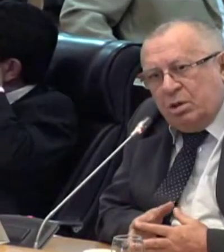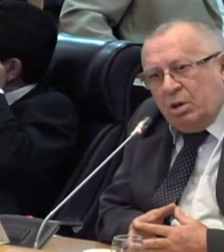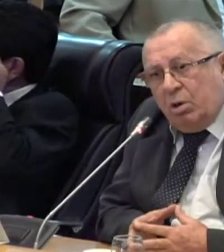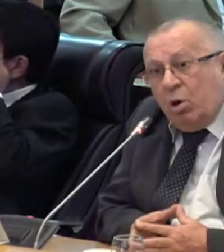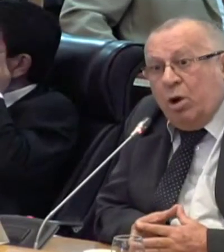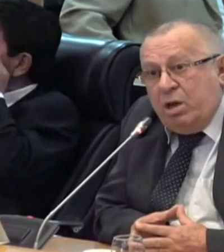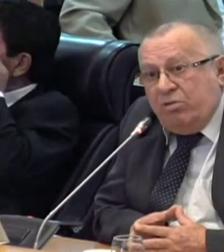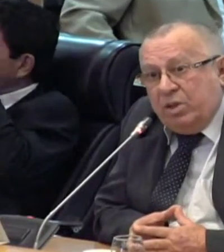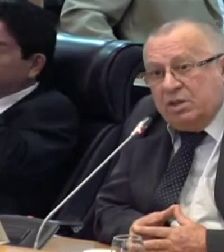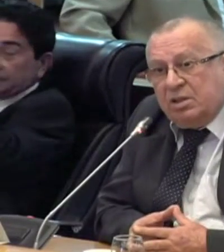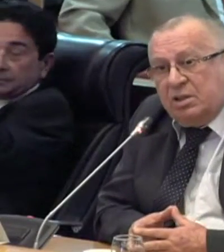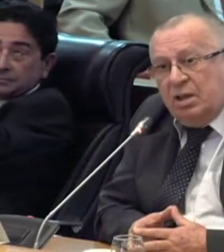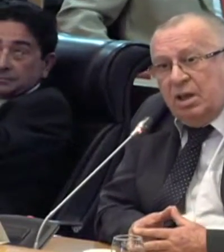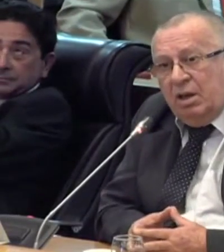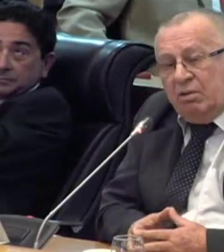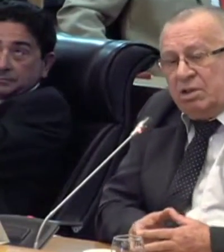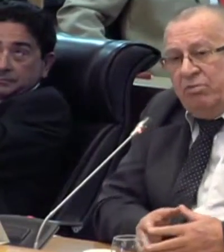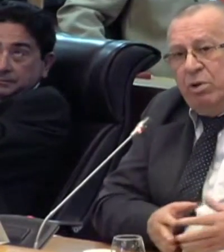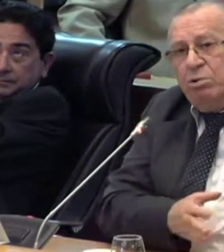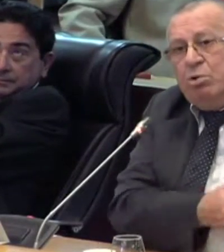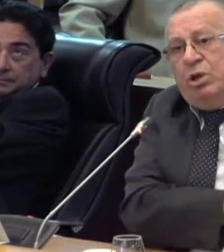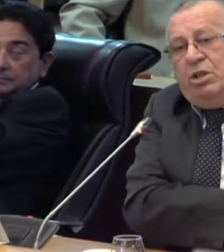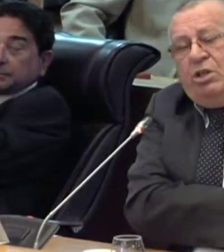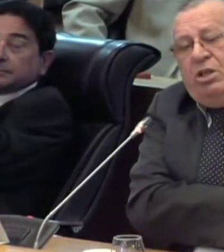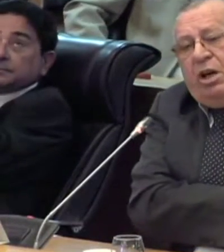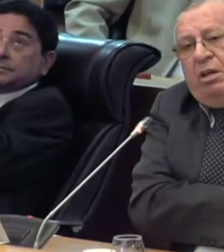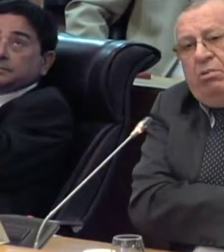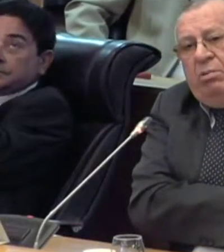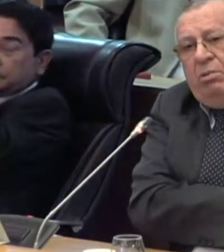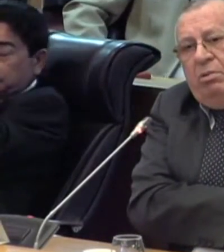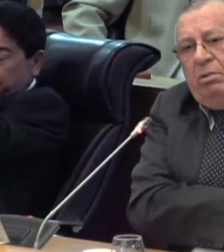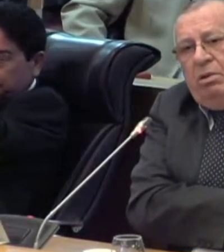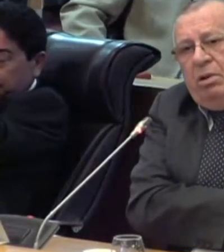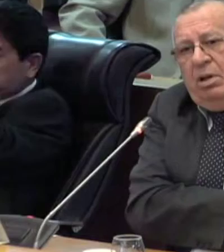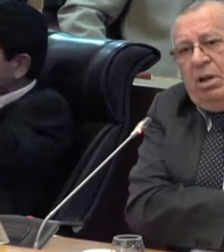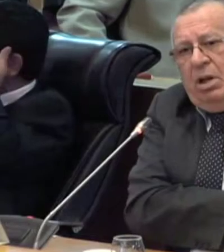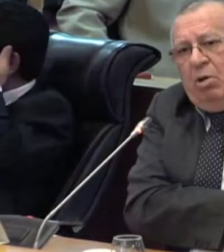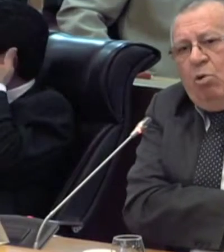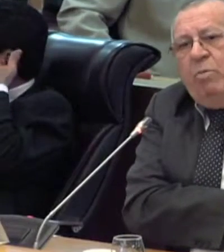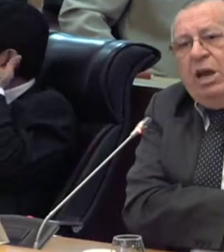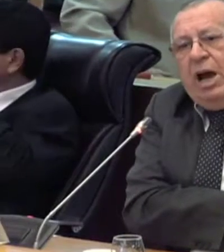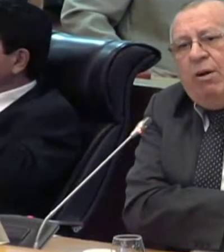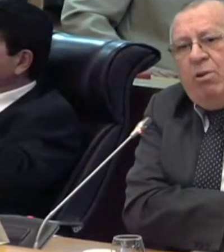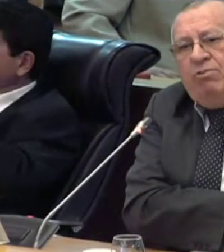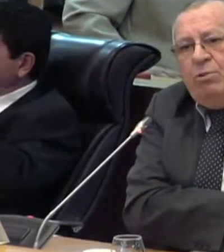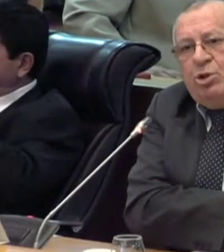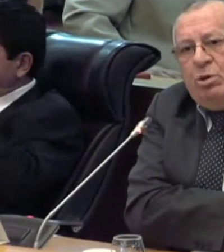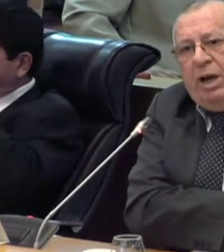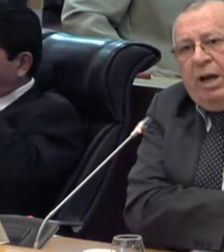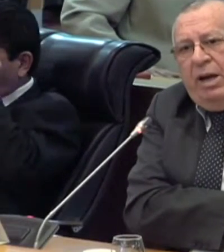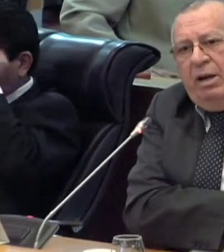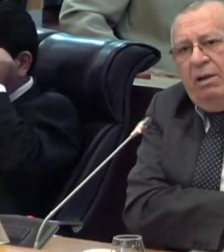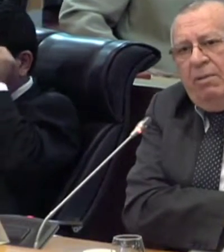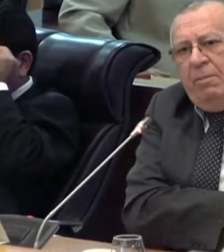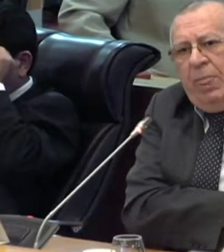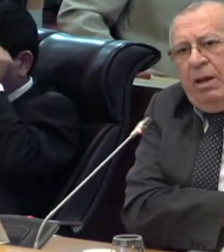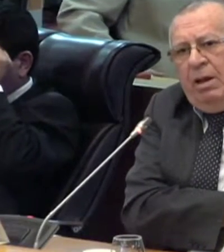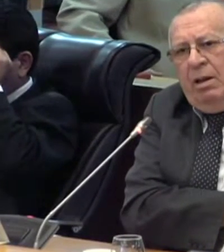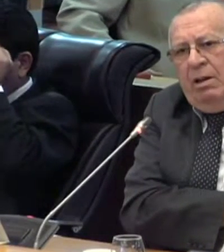exemplos horríveis. Você vê um juiz de direito humilhar uma